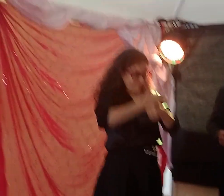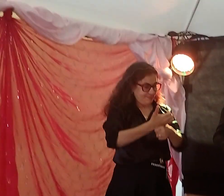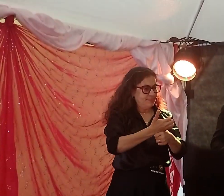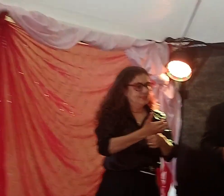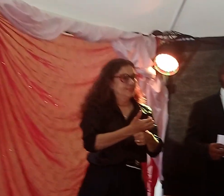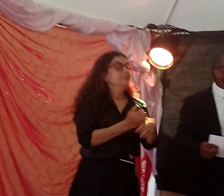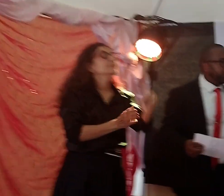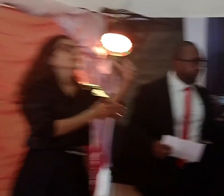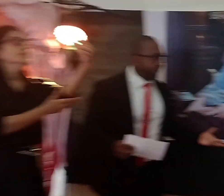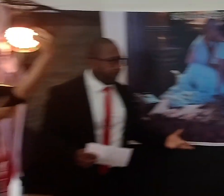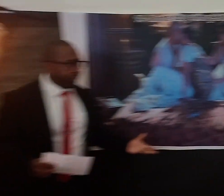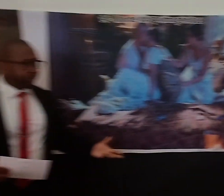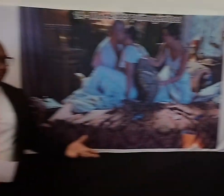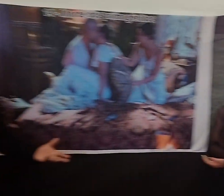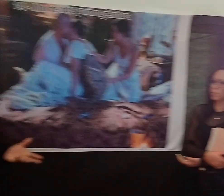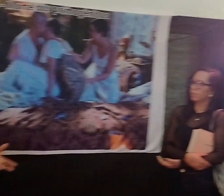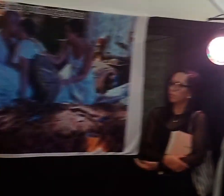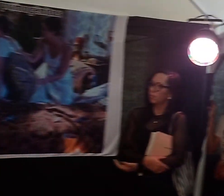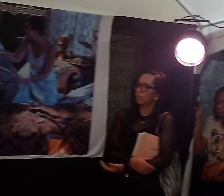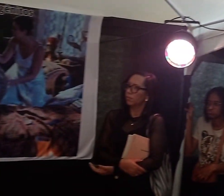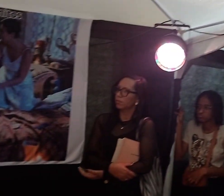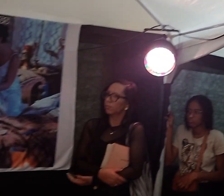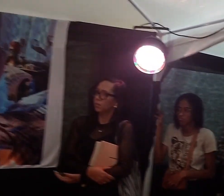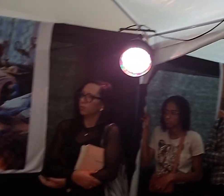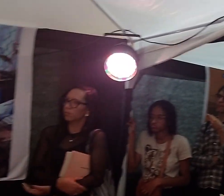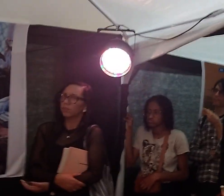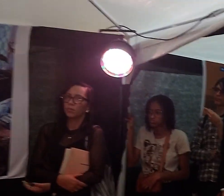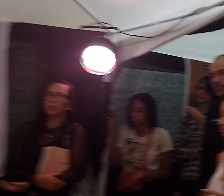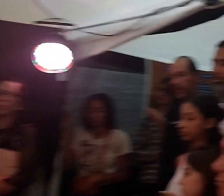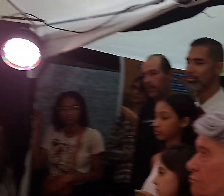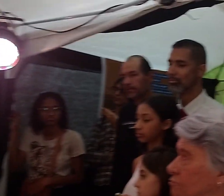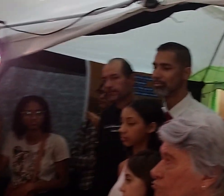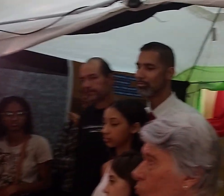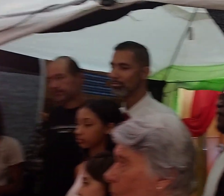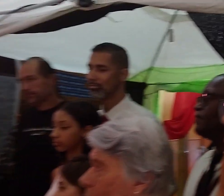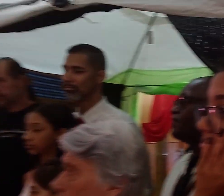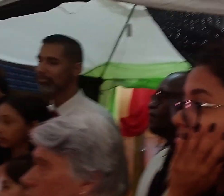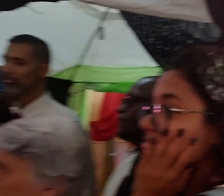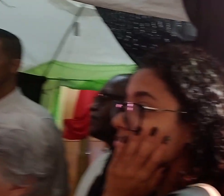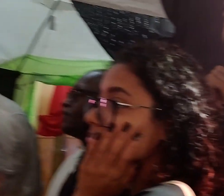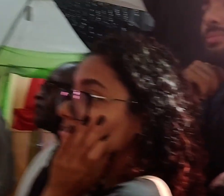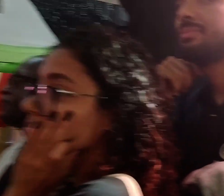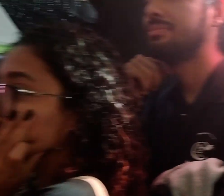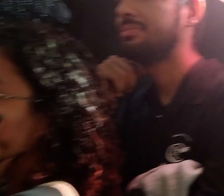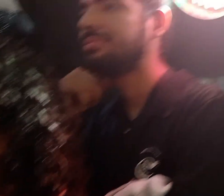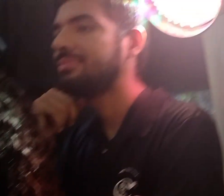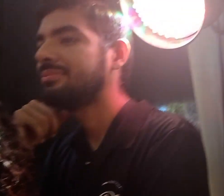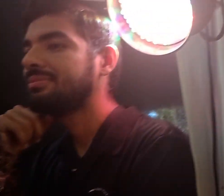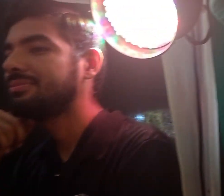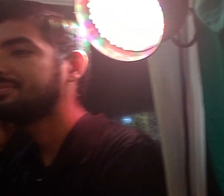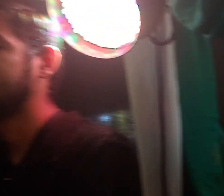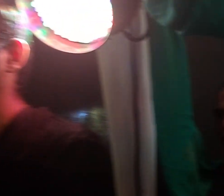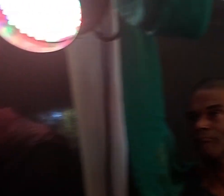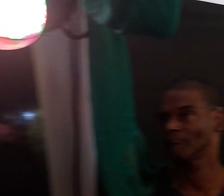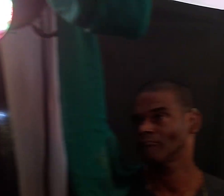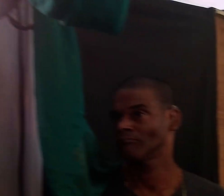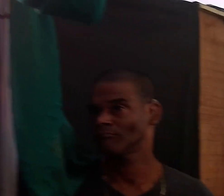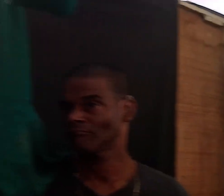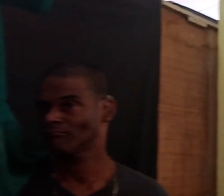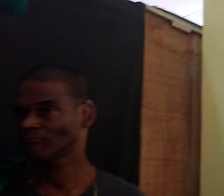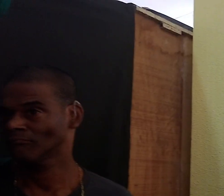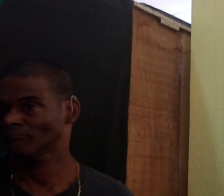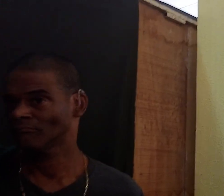dia anterior também, né, ao seu sacrifício, ele sentou com os seus discípulos e partiu pão.